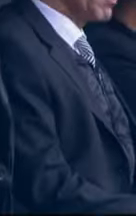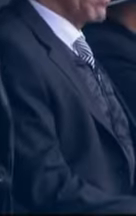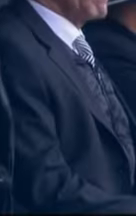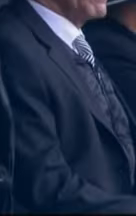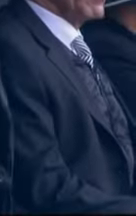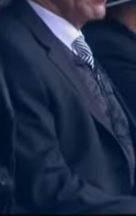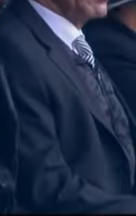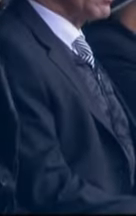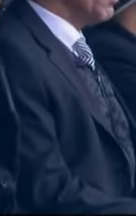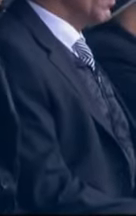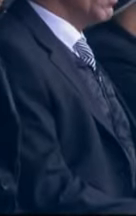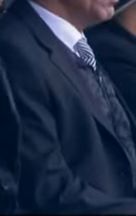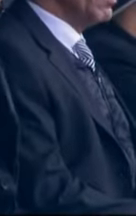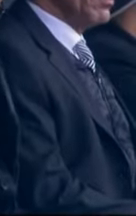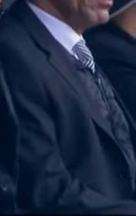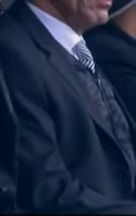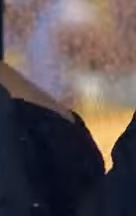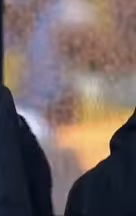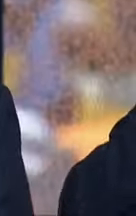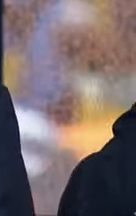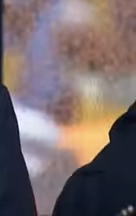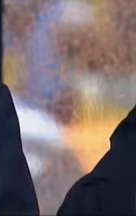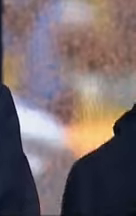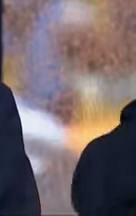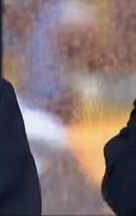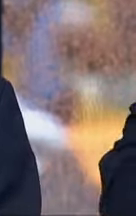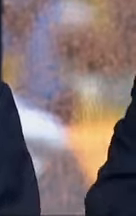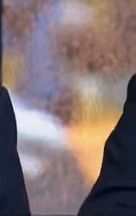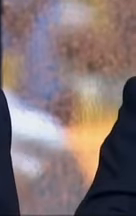Madiba kolektif düşünce temelli olan bir liderlik sergiledi.